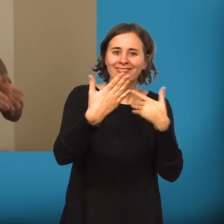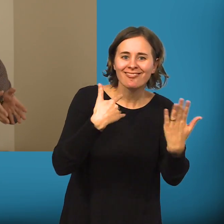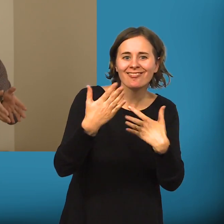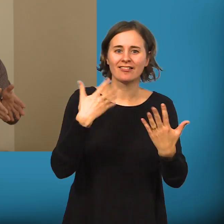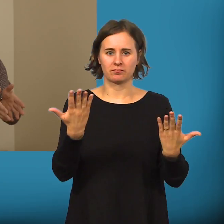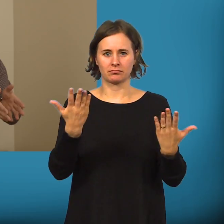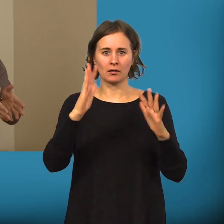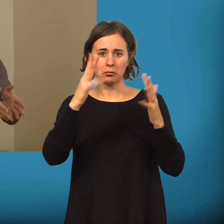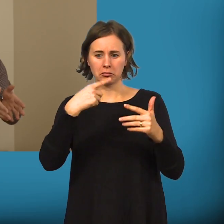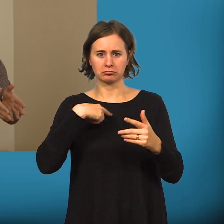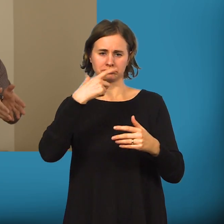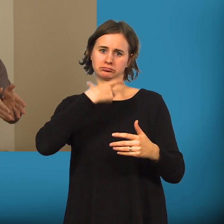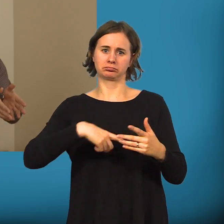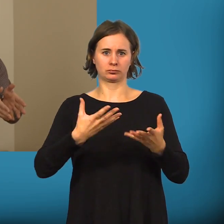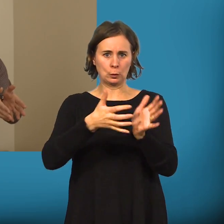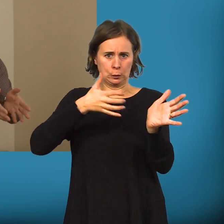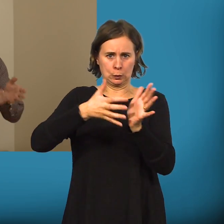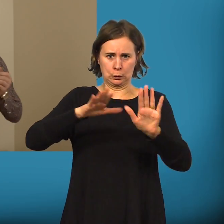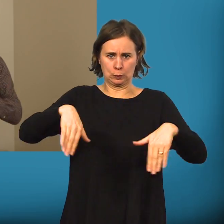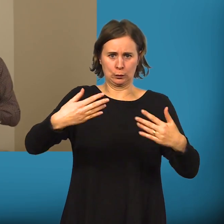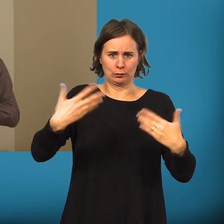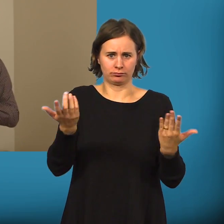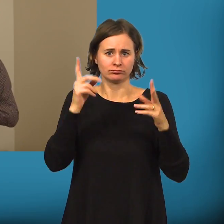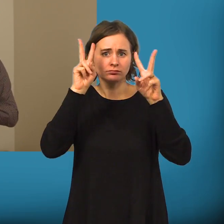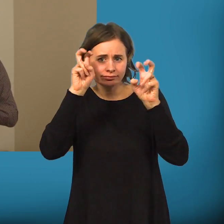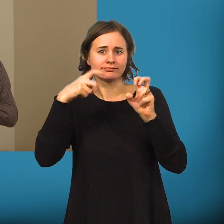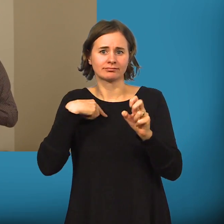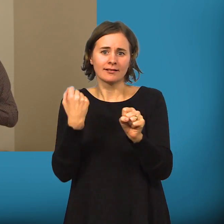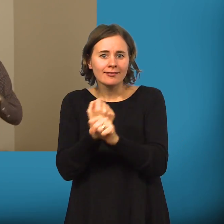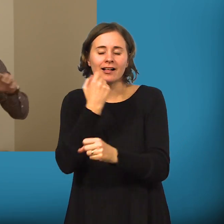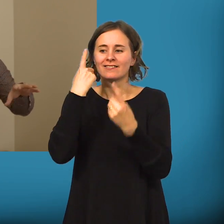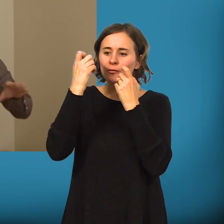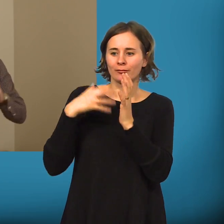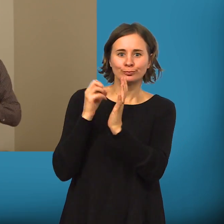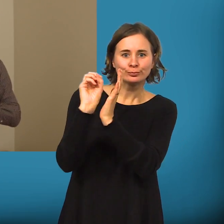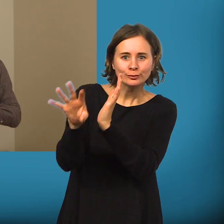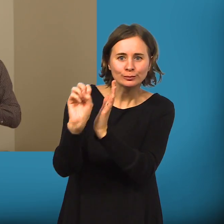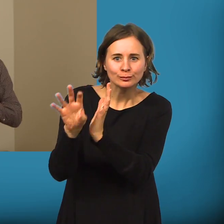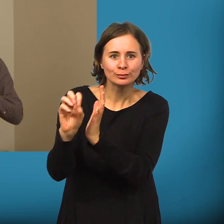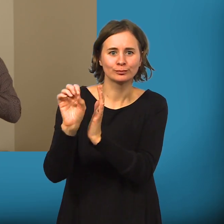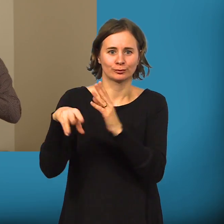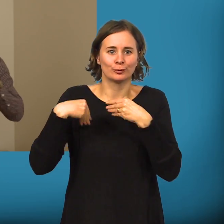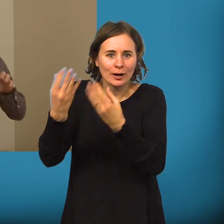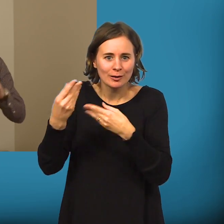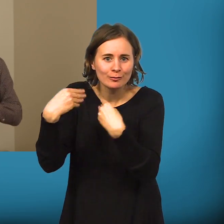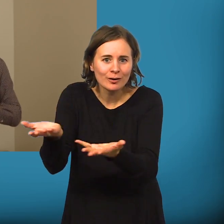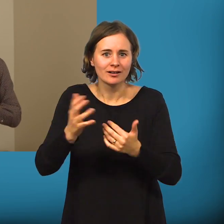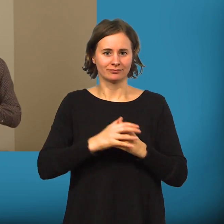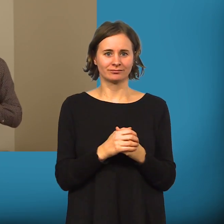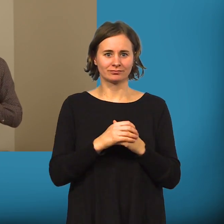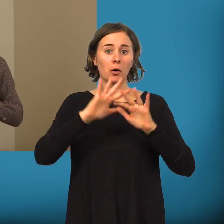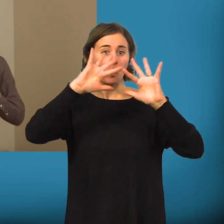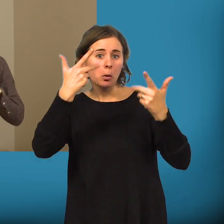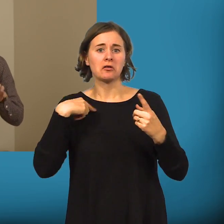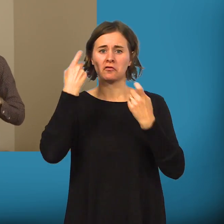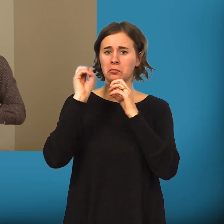turiu tą informaciją ir paduoti. Jeigu aš tos informacijos nepaduosiu, tas vakumas užsipildys. Jie gaus informaciją apie